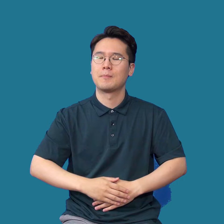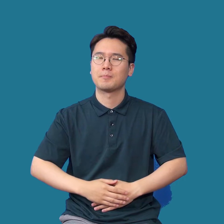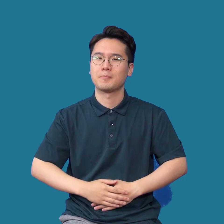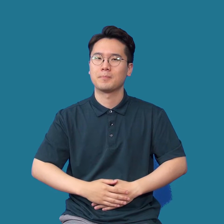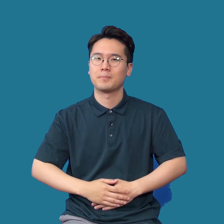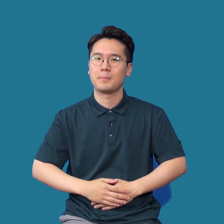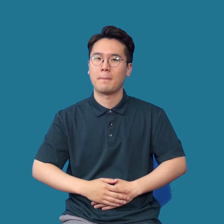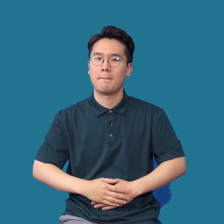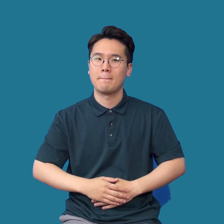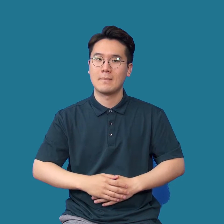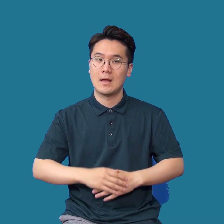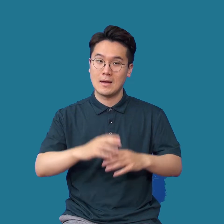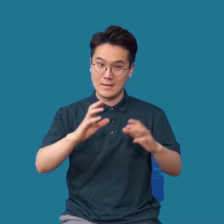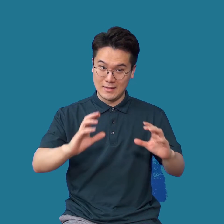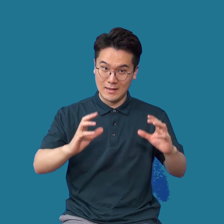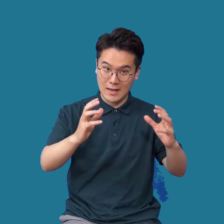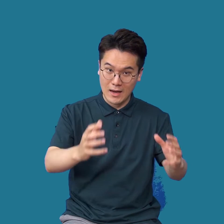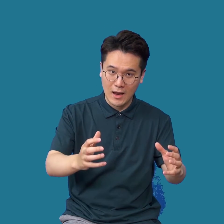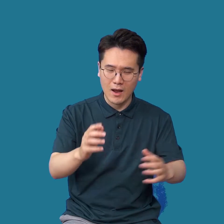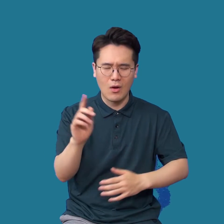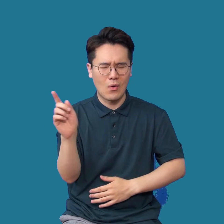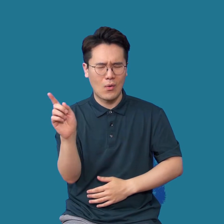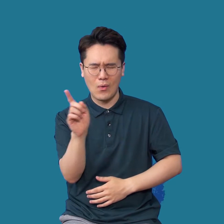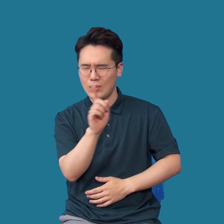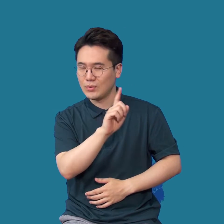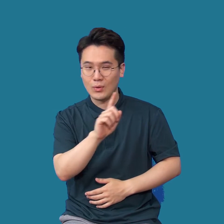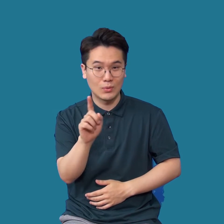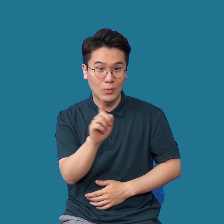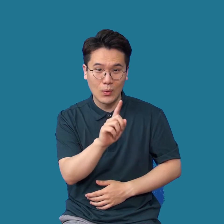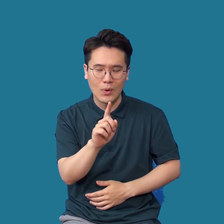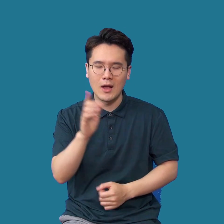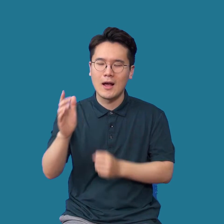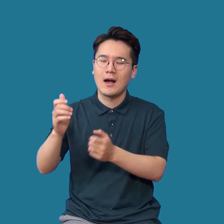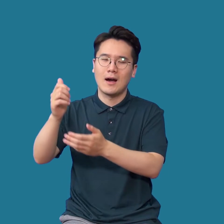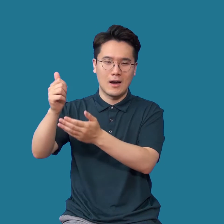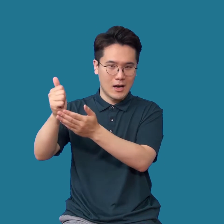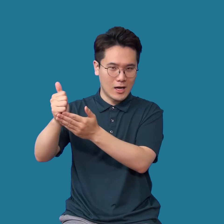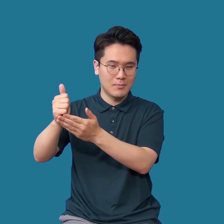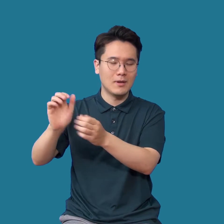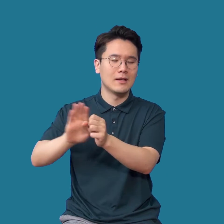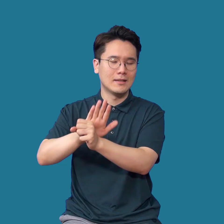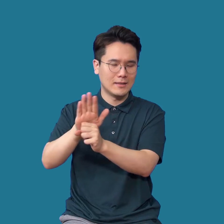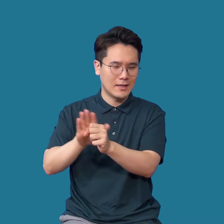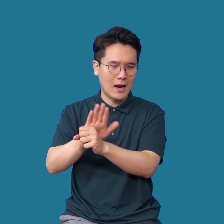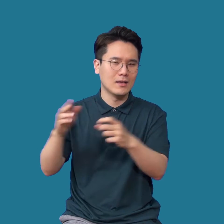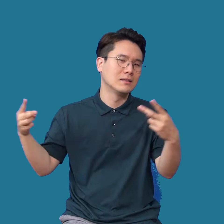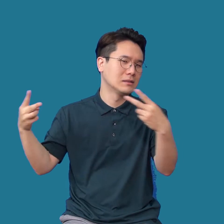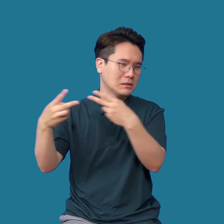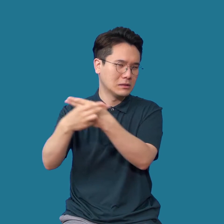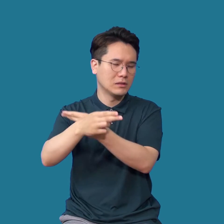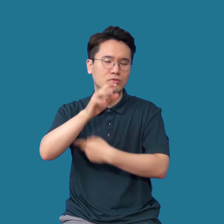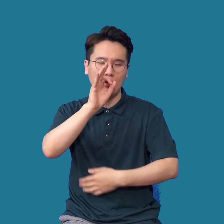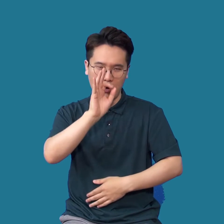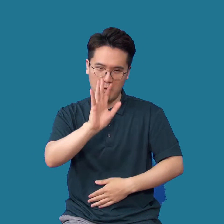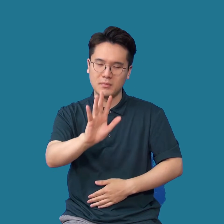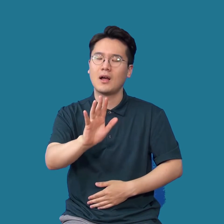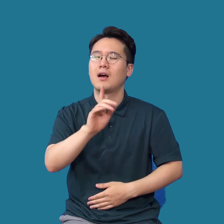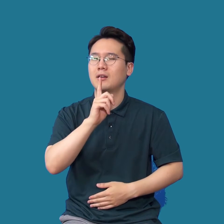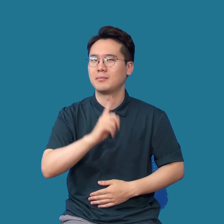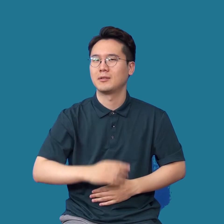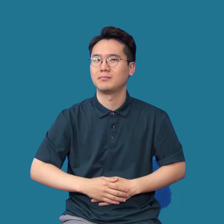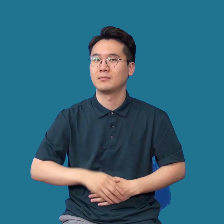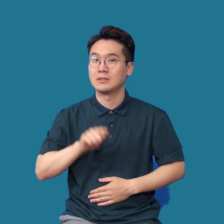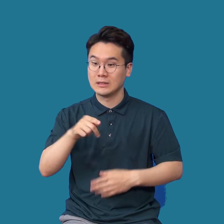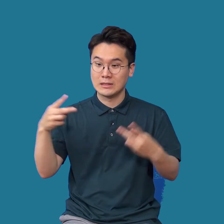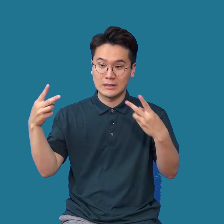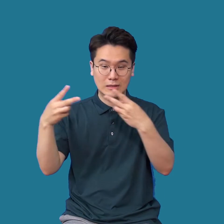세상의 그 어떤 것도 하나님의 사랑에서 우리를 끊을 수는 없다는 것입니다. 그 끊을 수 없는